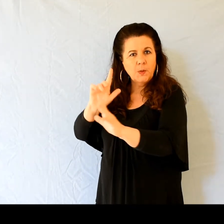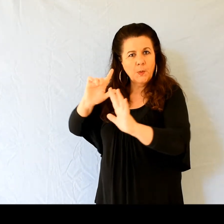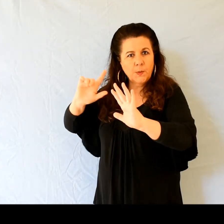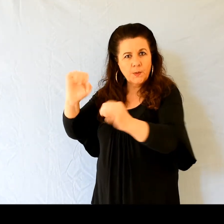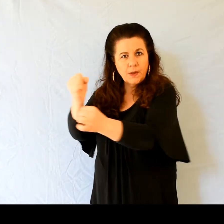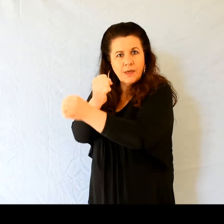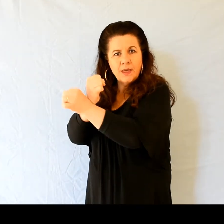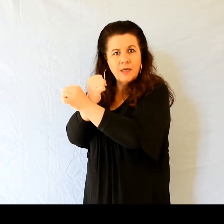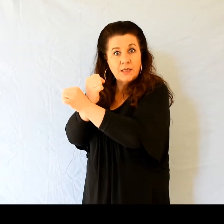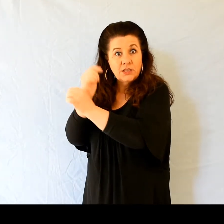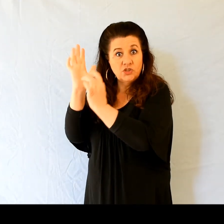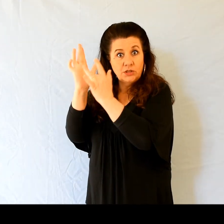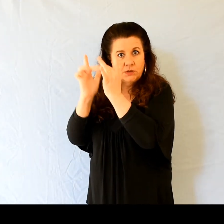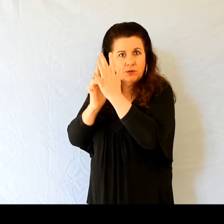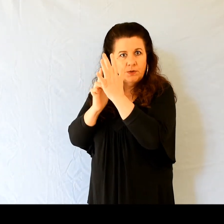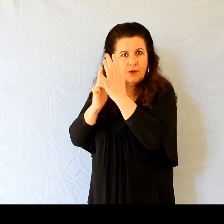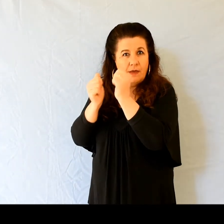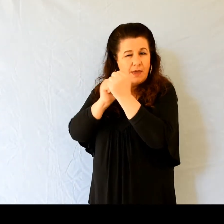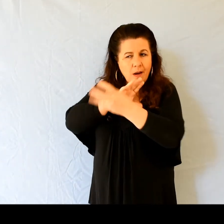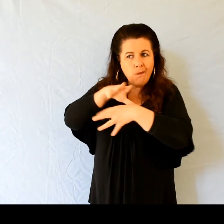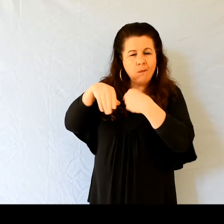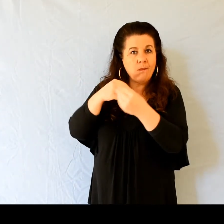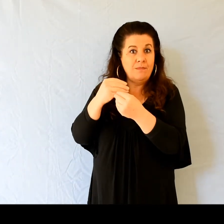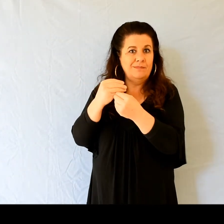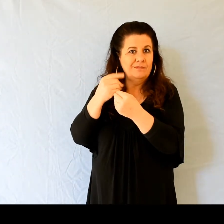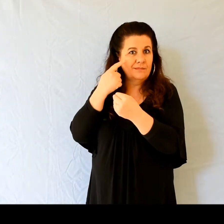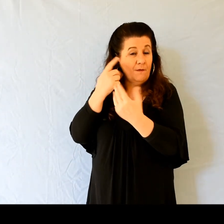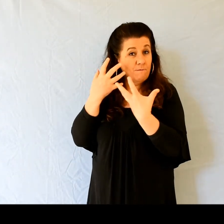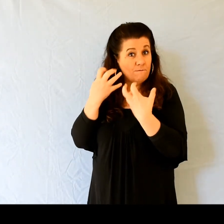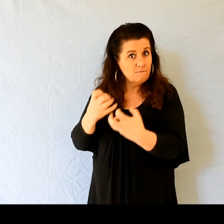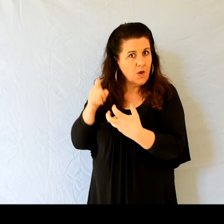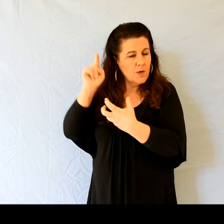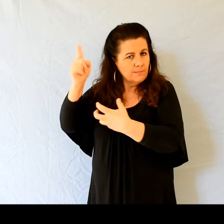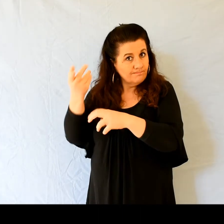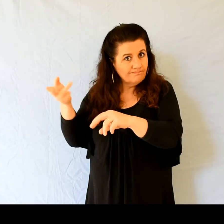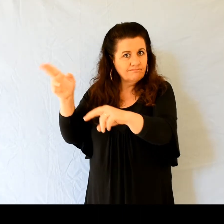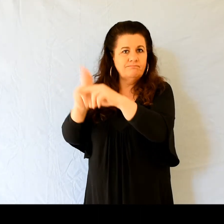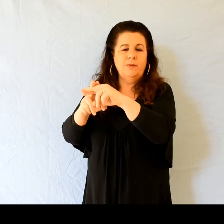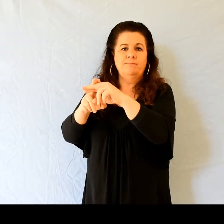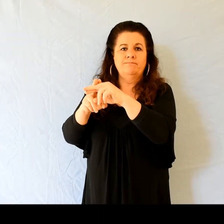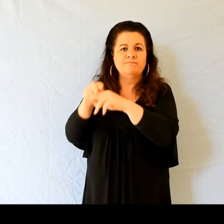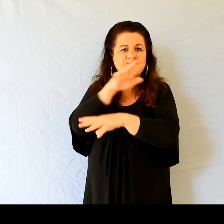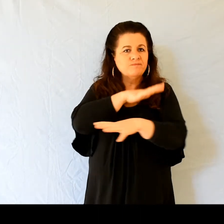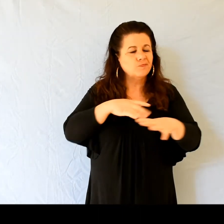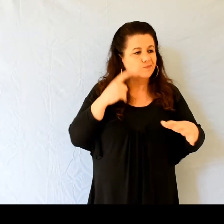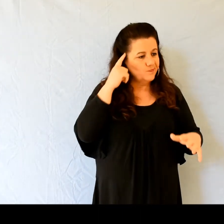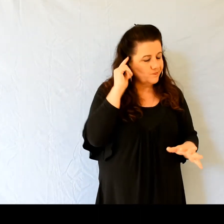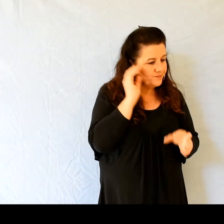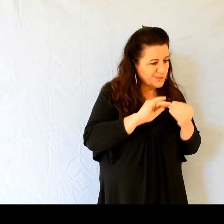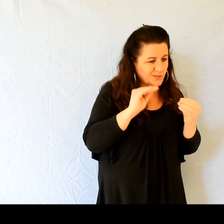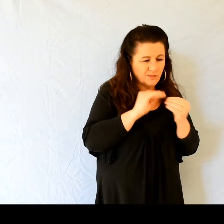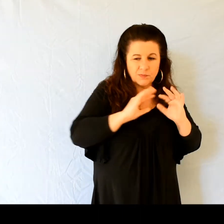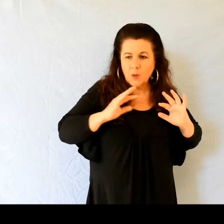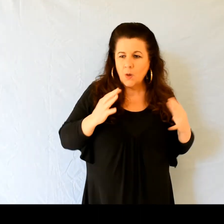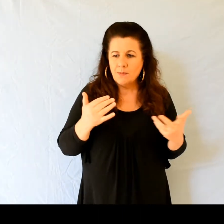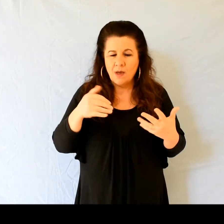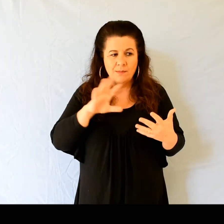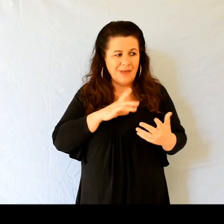Car il se disait, pas en pleine fête, pour éviter les troubles dans le peuple.